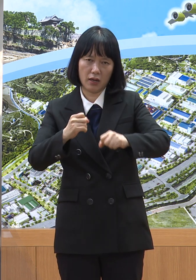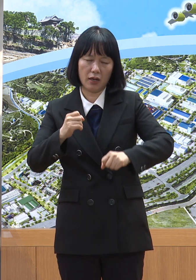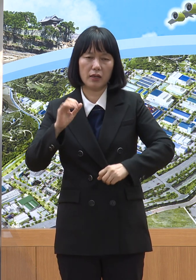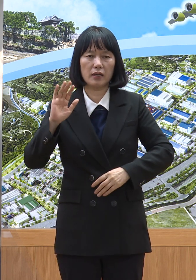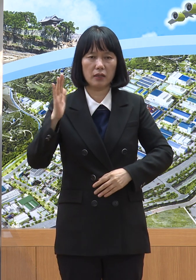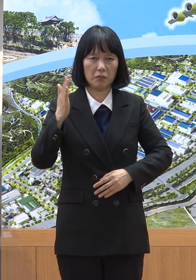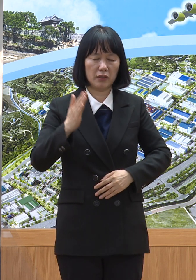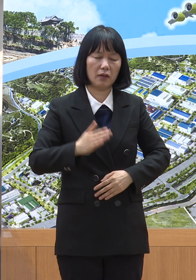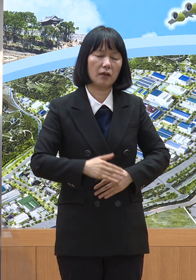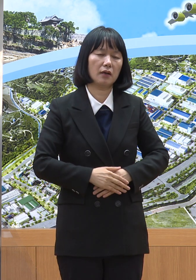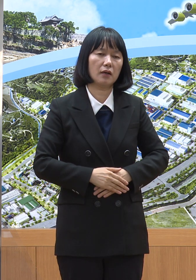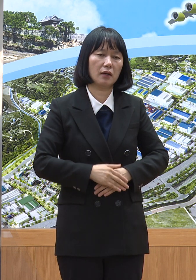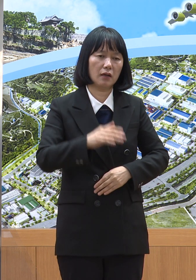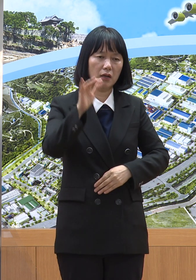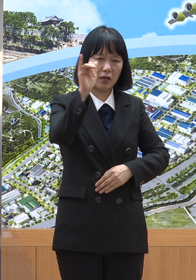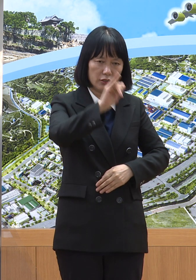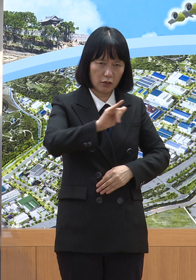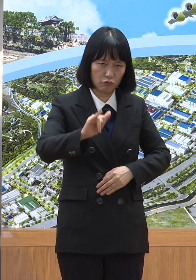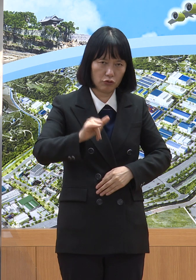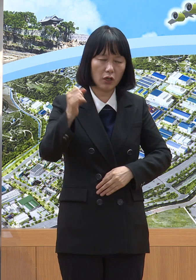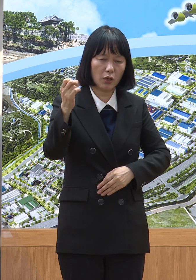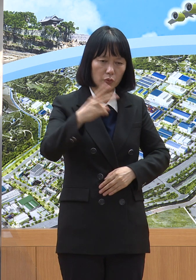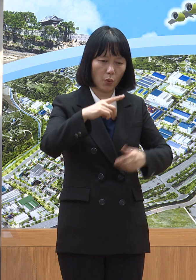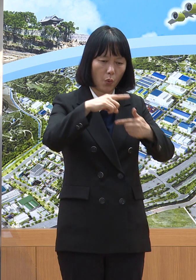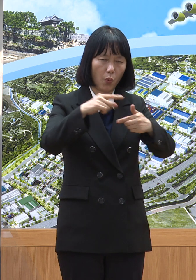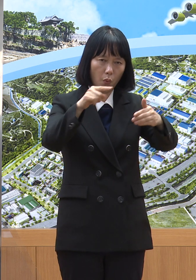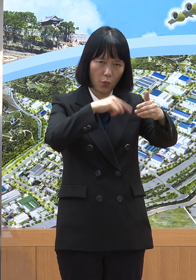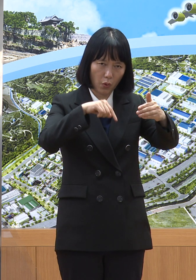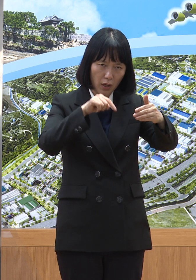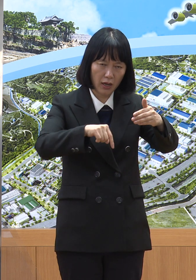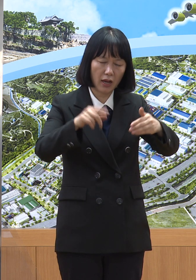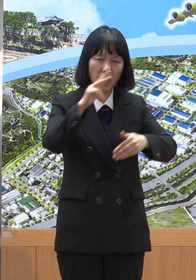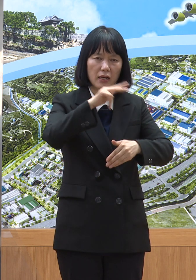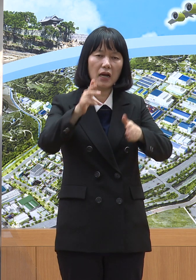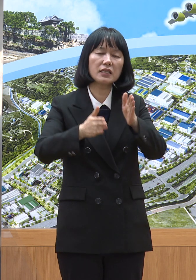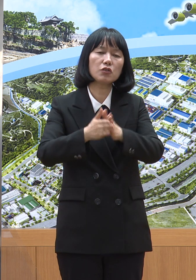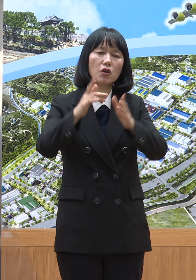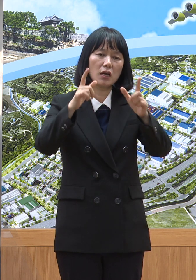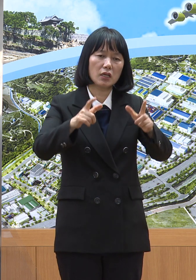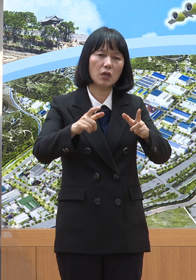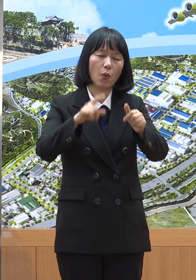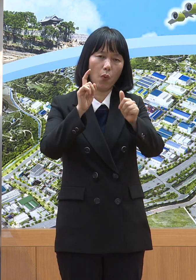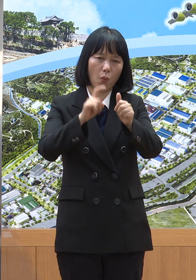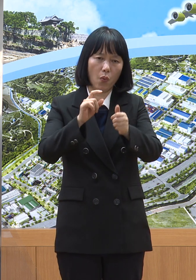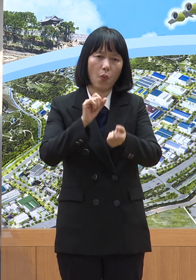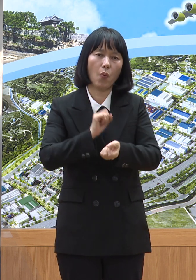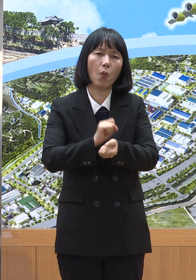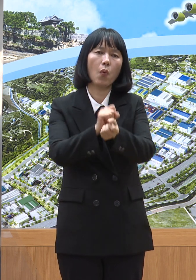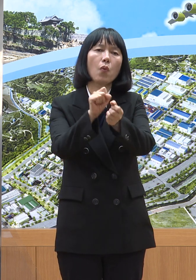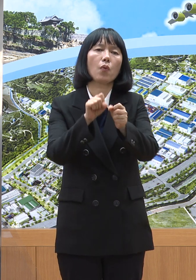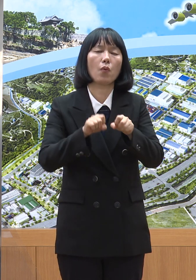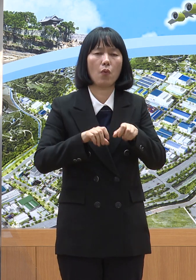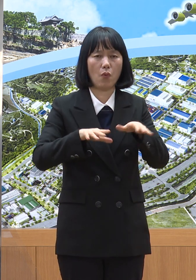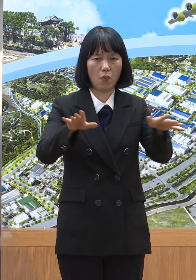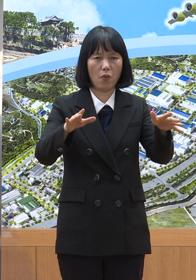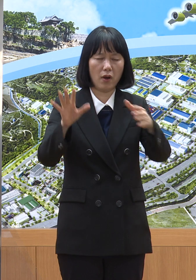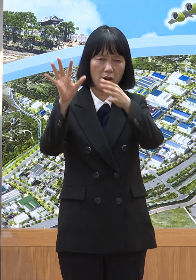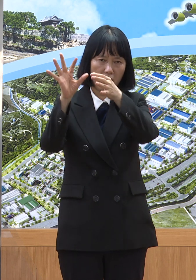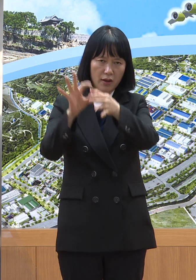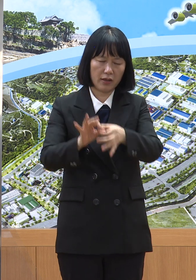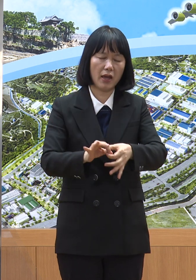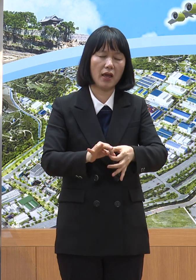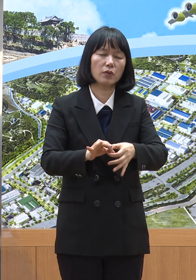있습니다. 전국은 물론 경남 도내와 우리 지역에서 코로나19 확산세가 지속되는